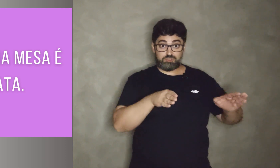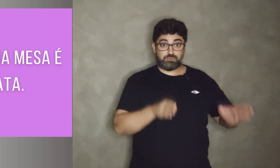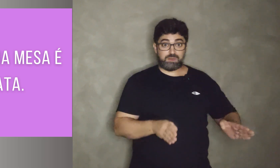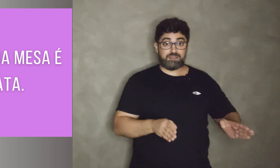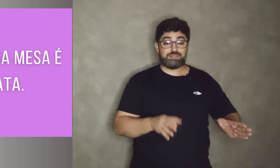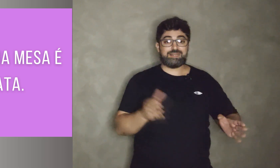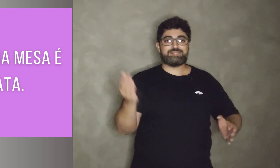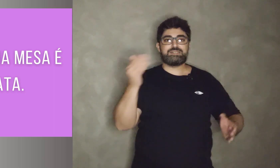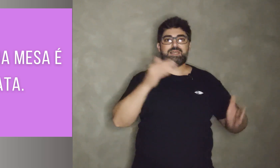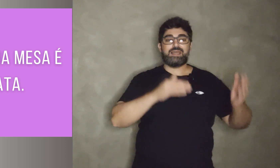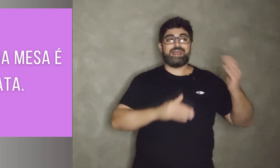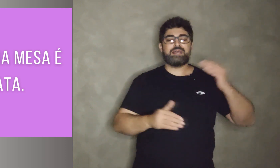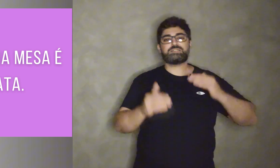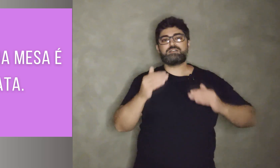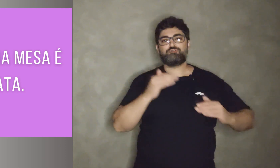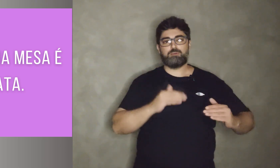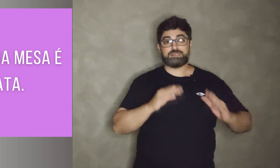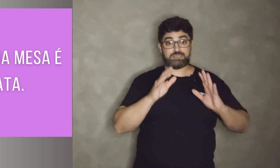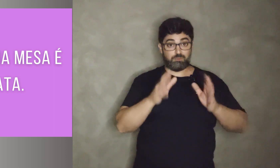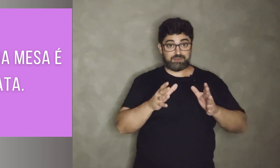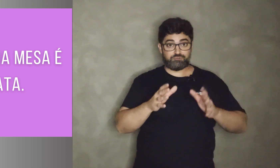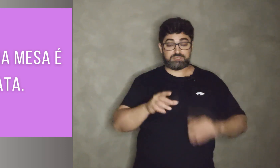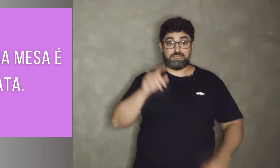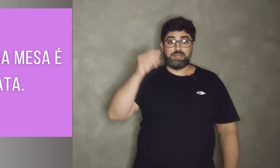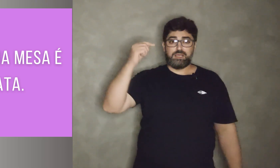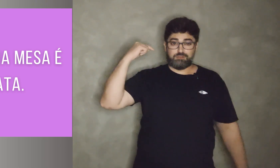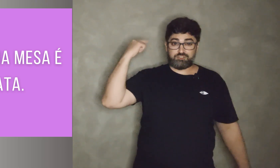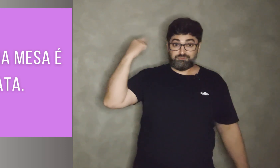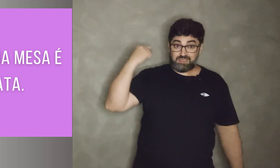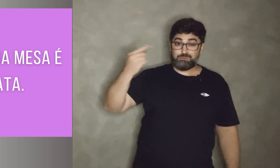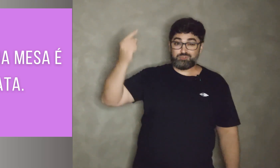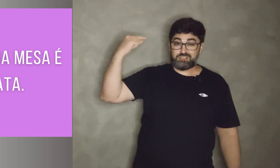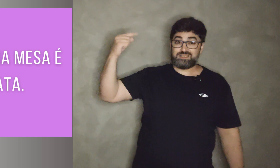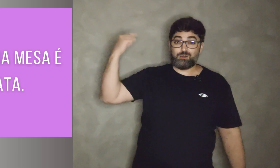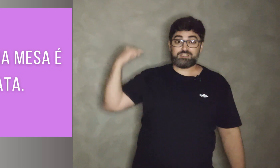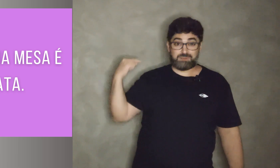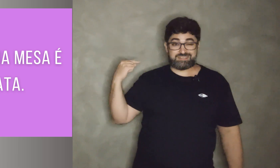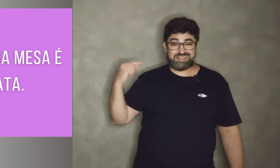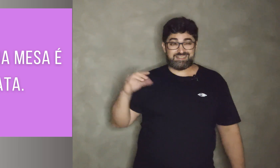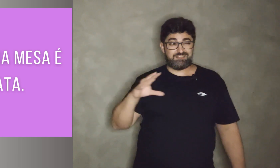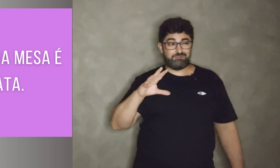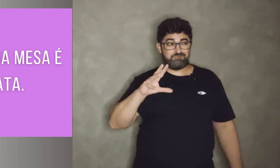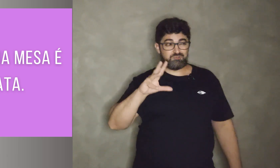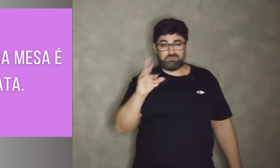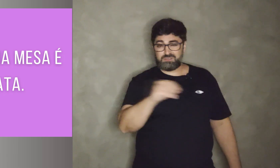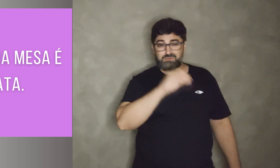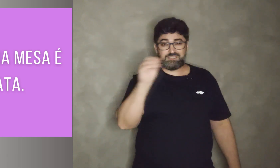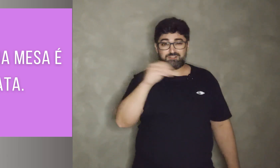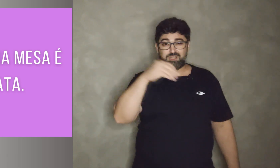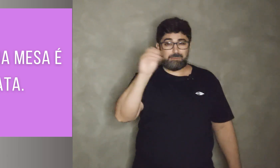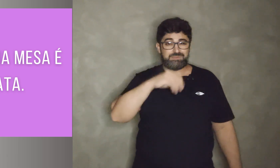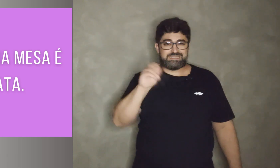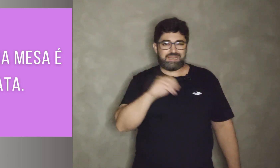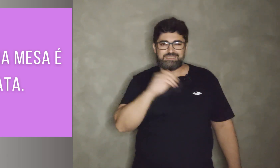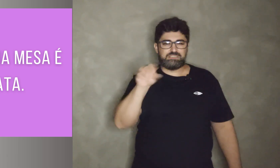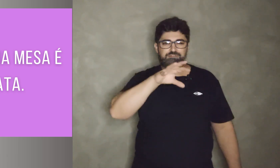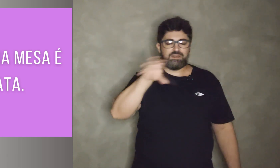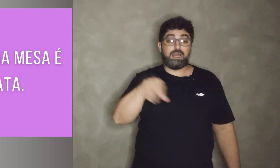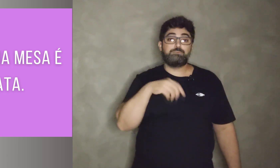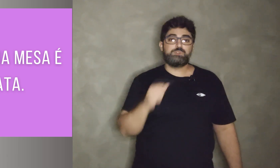isso para trazer esta informação para você. Nós tivemos isso em aulas passadas e eu simplesmente só dei uma pinceladinha, falei